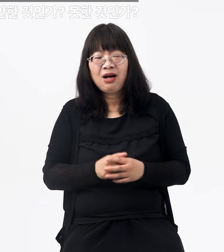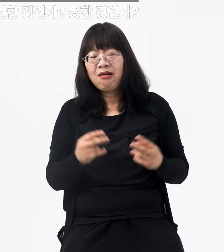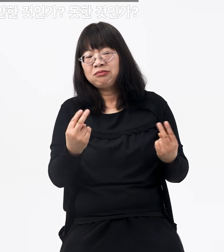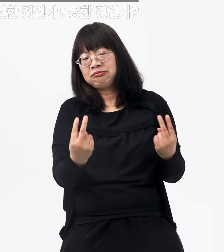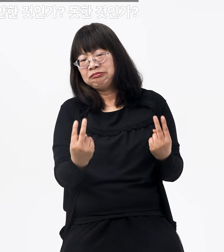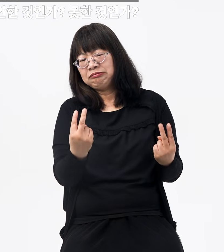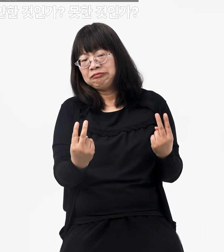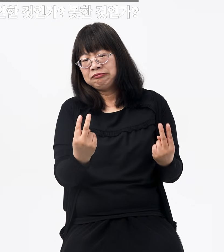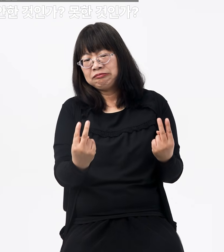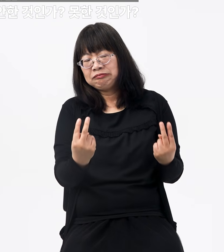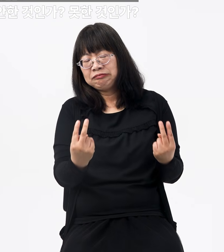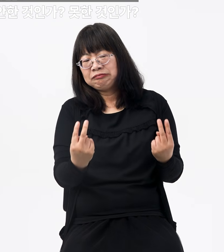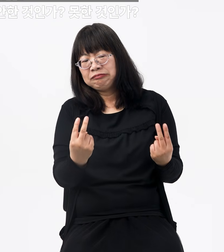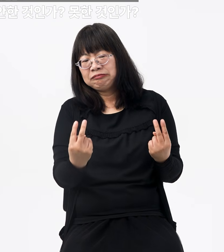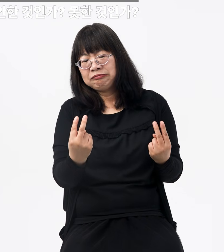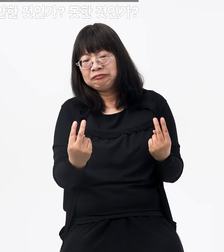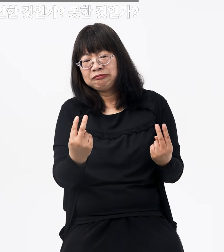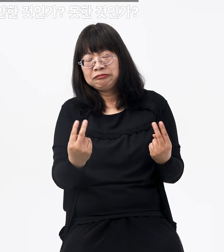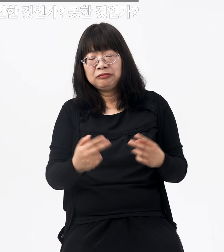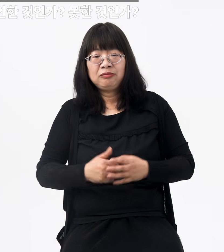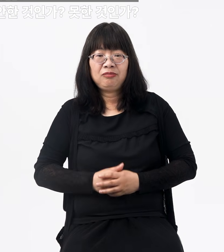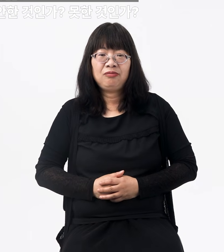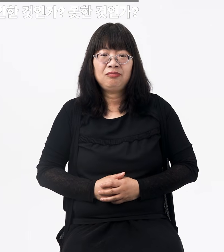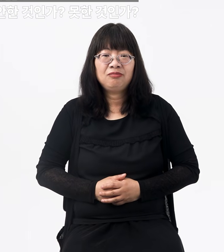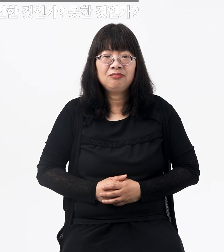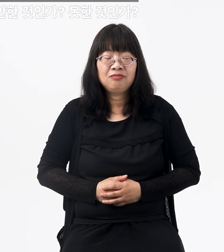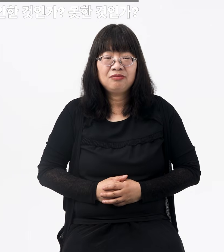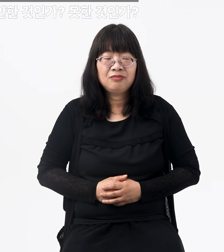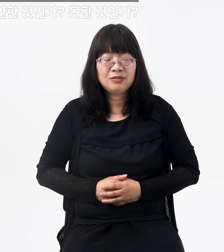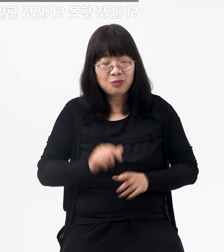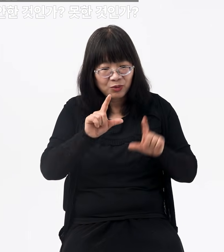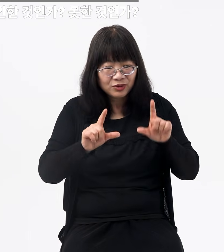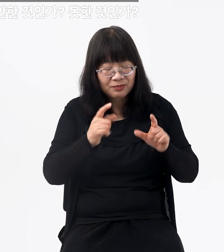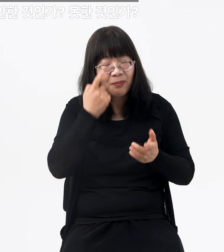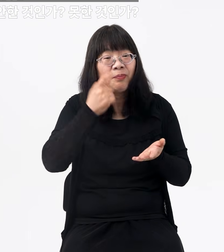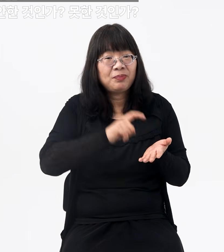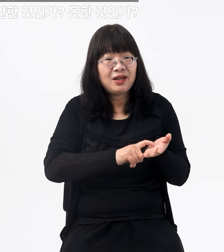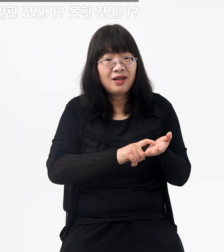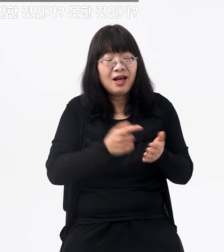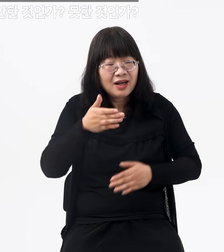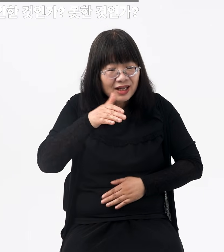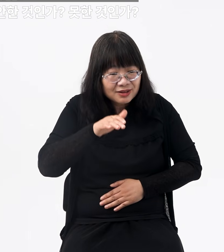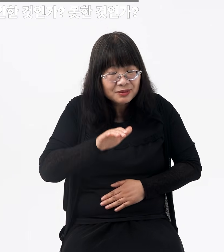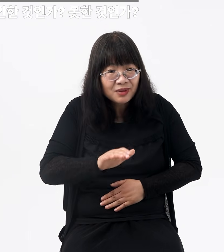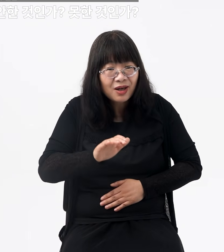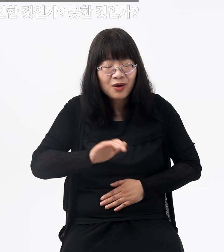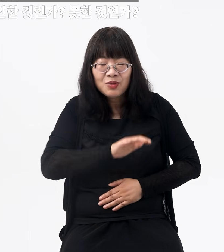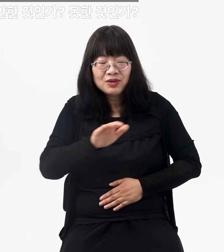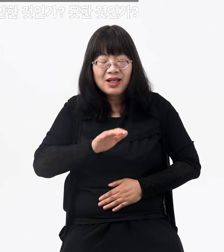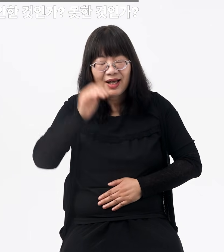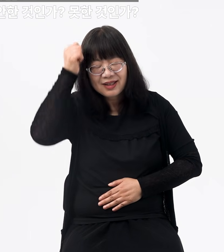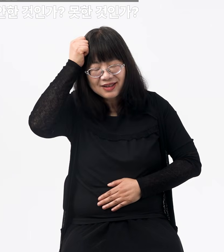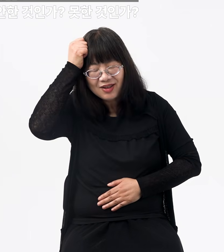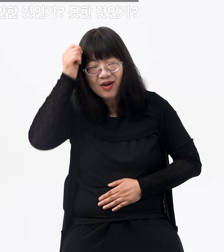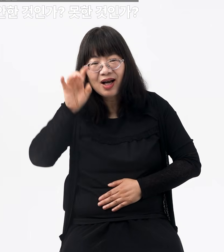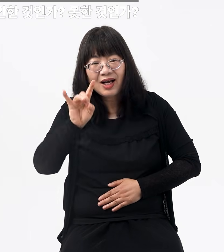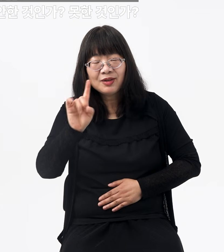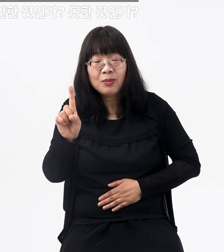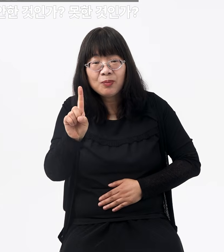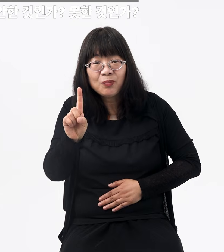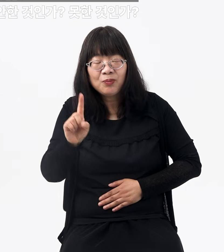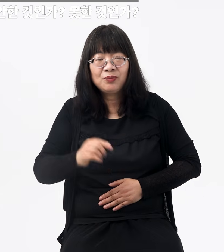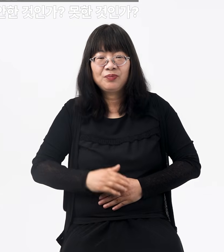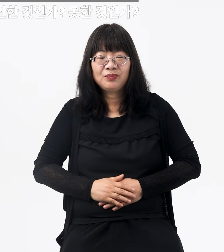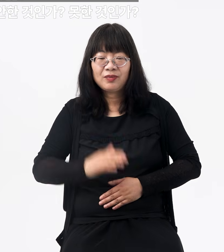비교를 하게 됩니다. 근데 여러분, 우리가 여기서 한 가지 주목해야 될 첫 번째 꼭지가 뭐냐 하면, 따라서